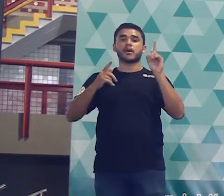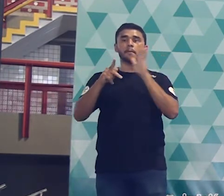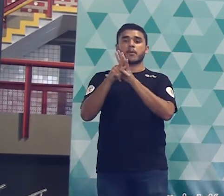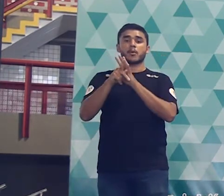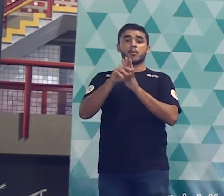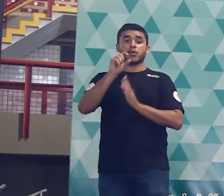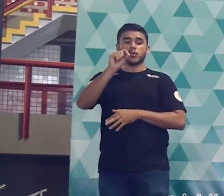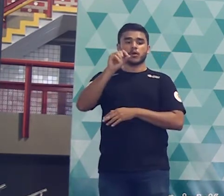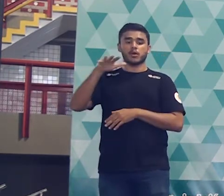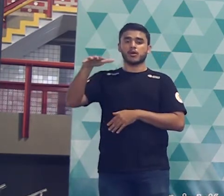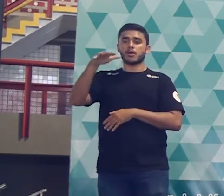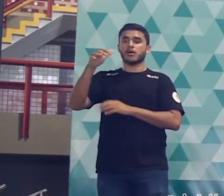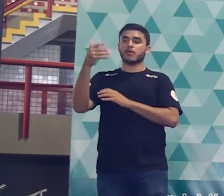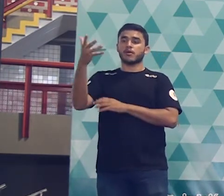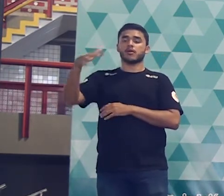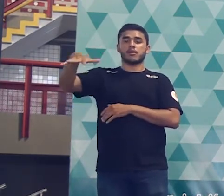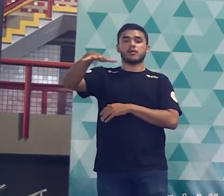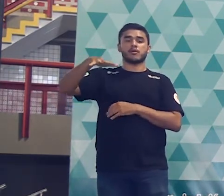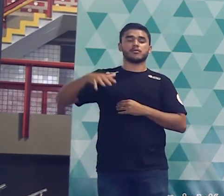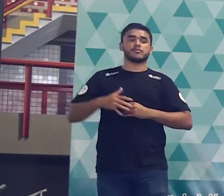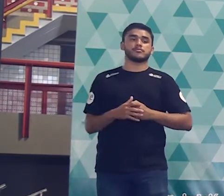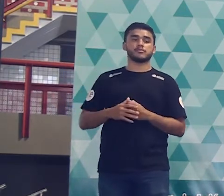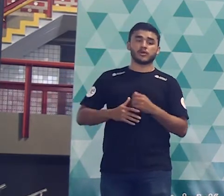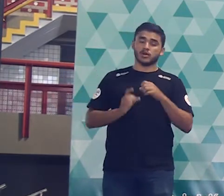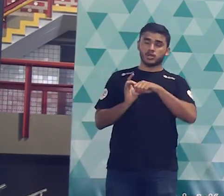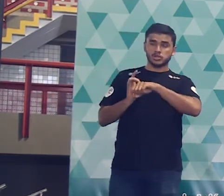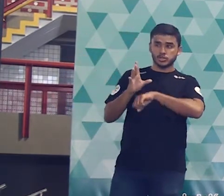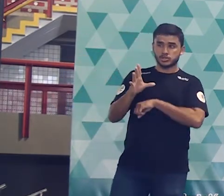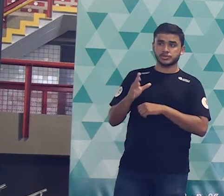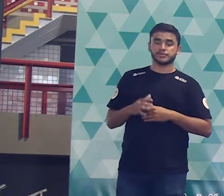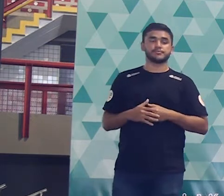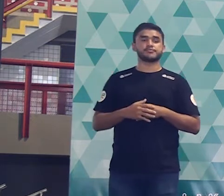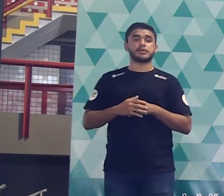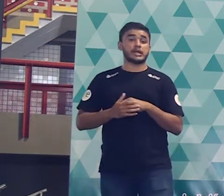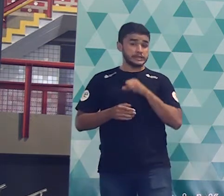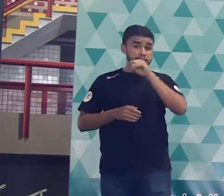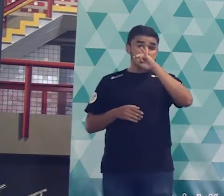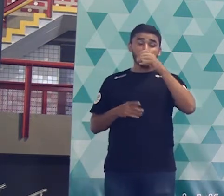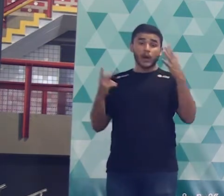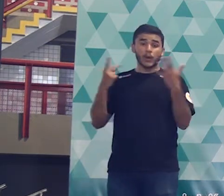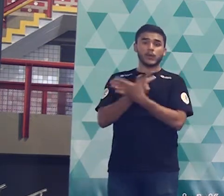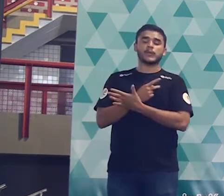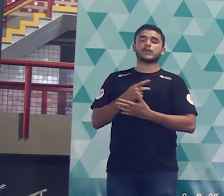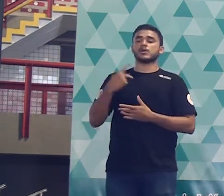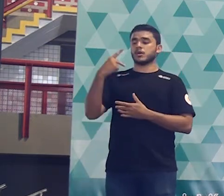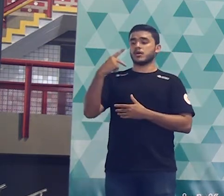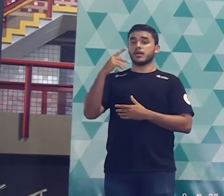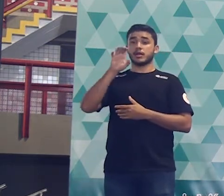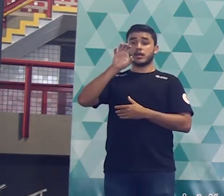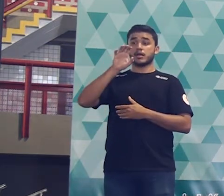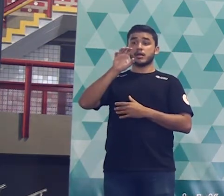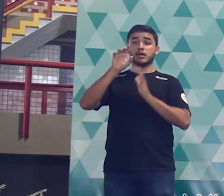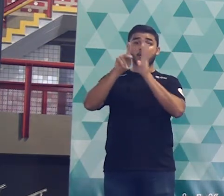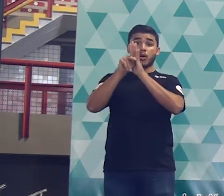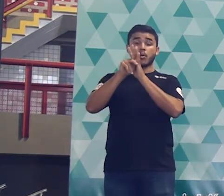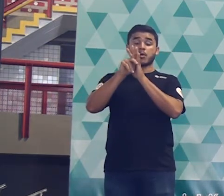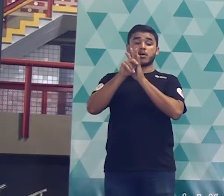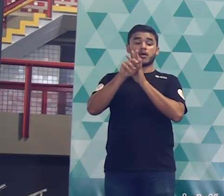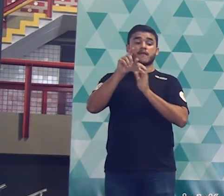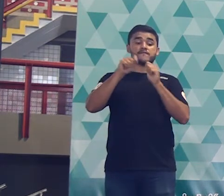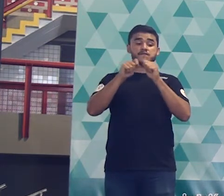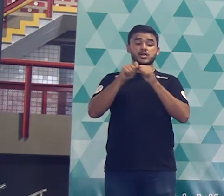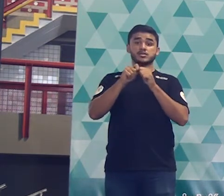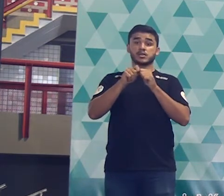onde? Para o ambiente. Galera, dica para vocês, ó. Toda vida que a energia do produto for maior do que a energia